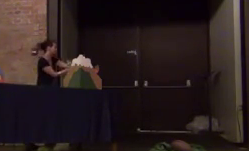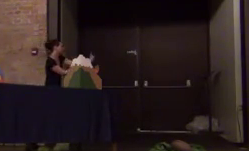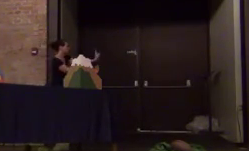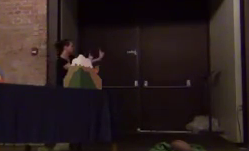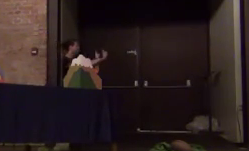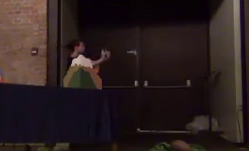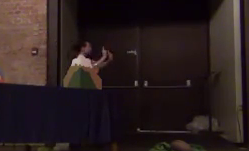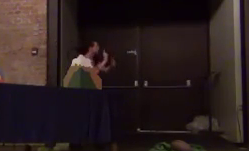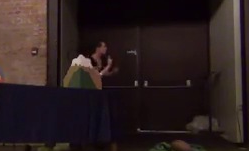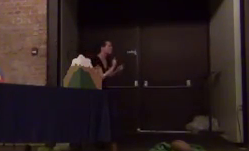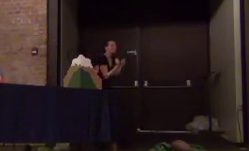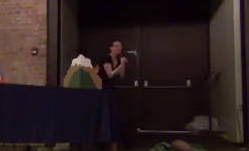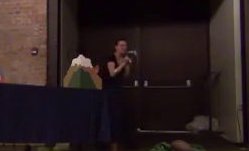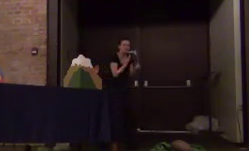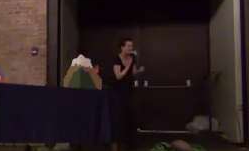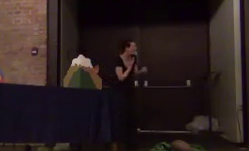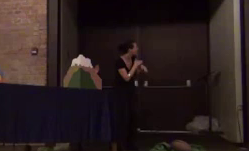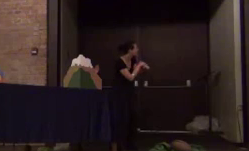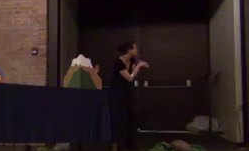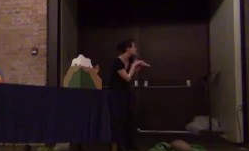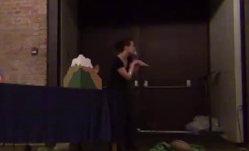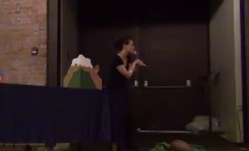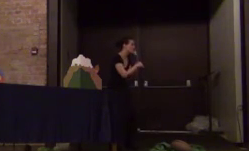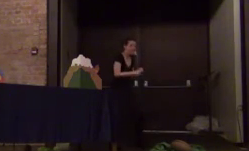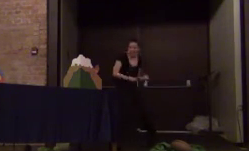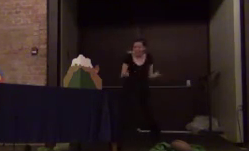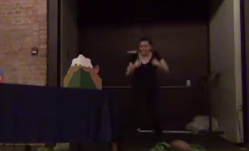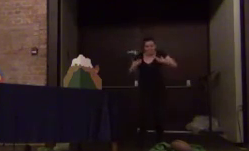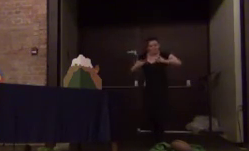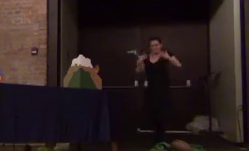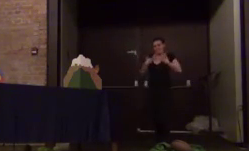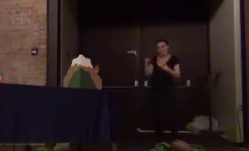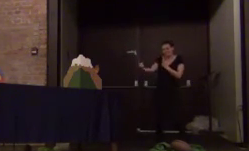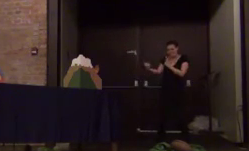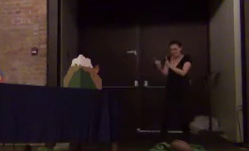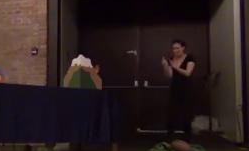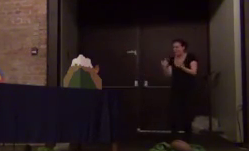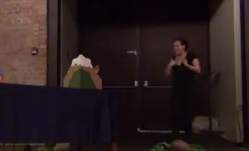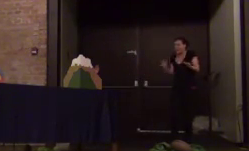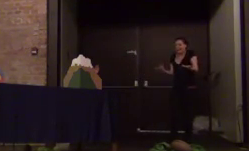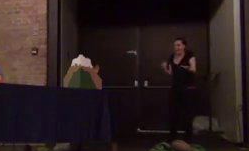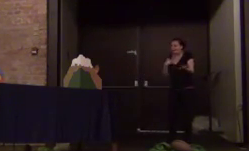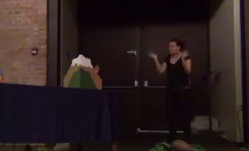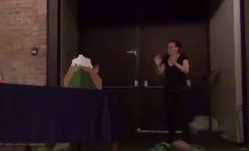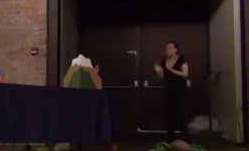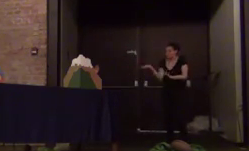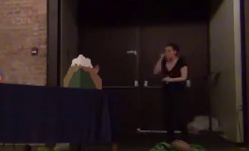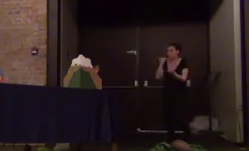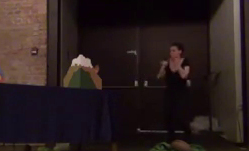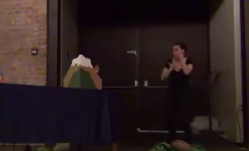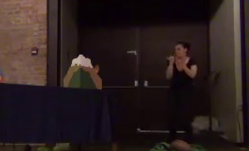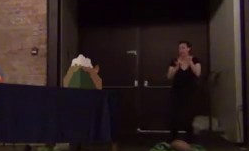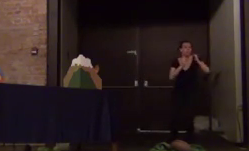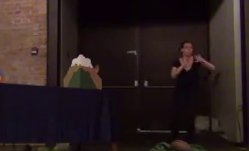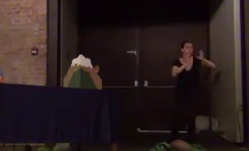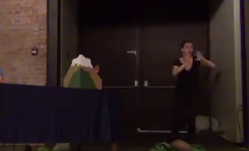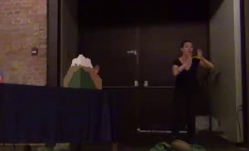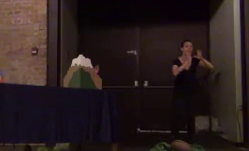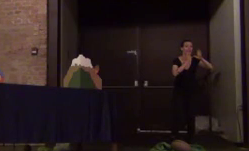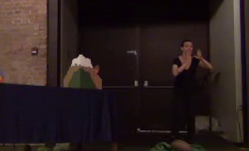Ele foi se aproximando para poder fazer amizade e conversar. E o filho do vento ficou muito feliz quando encontrou aquele menino e chamou: vamos brincar